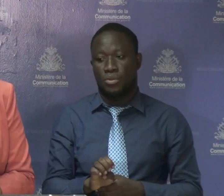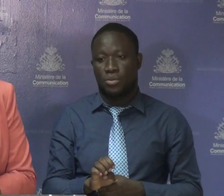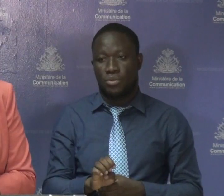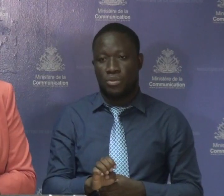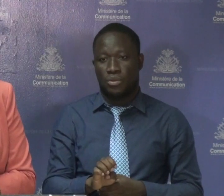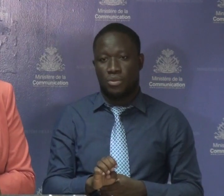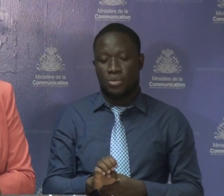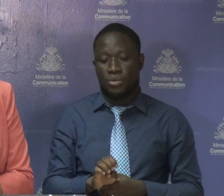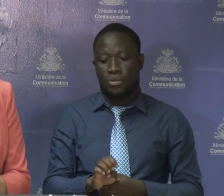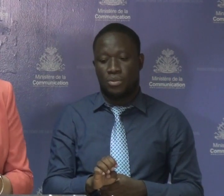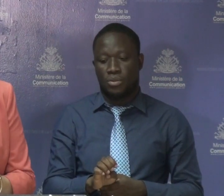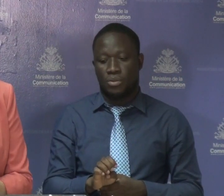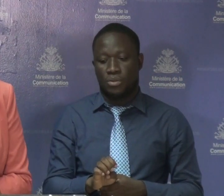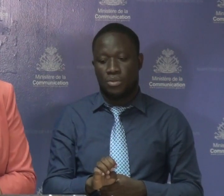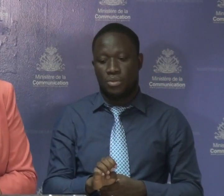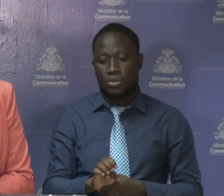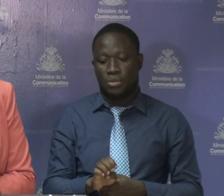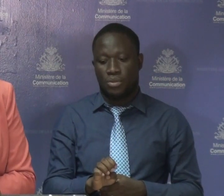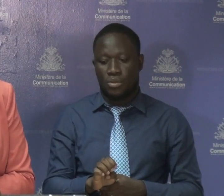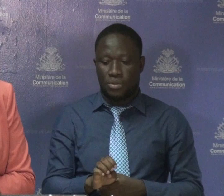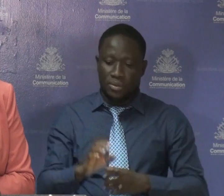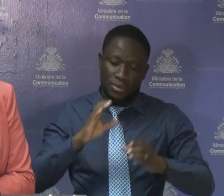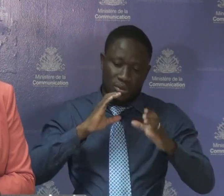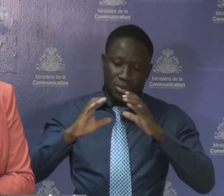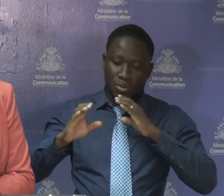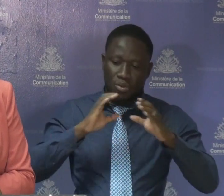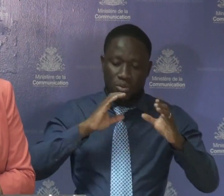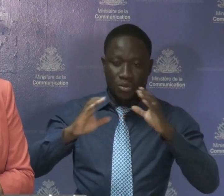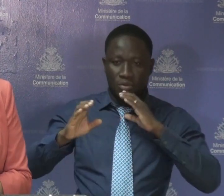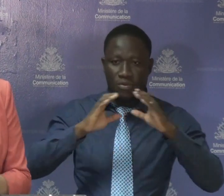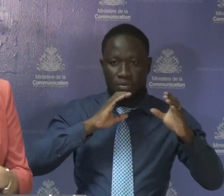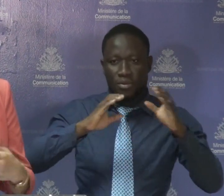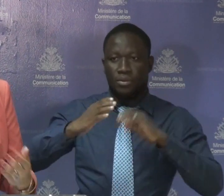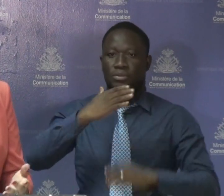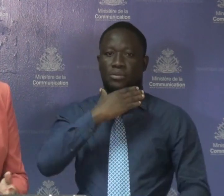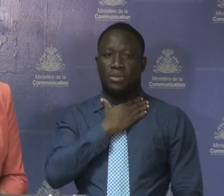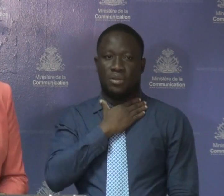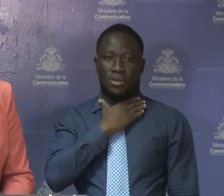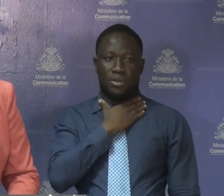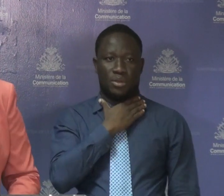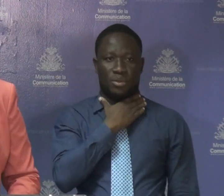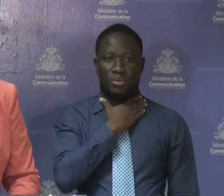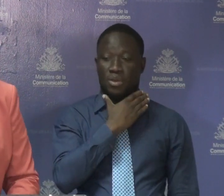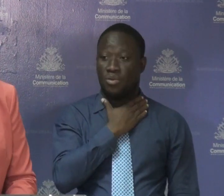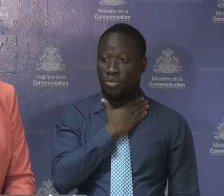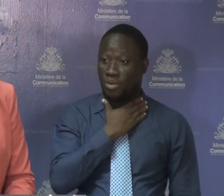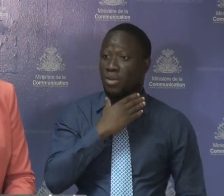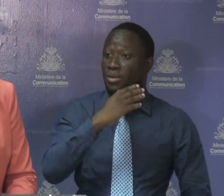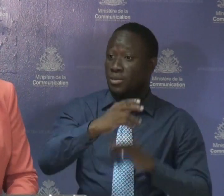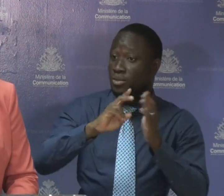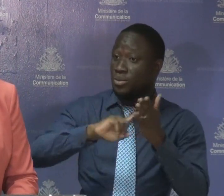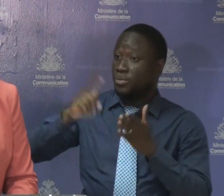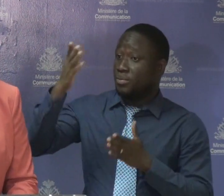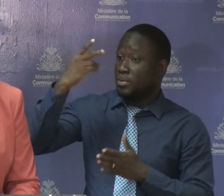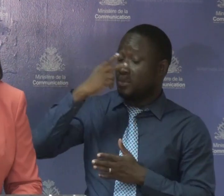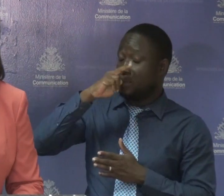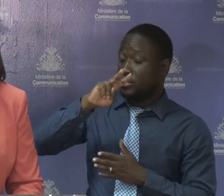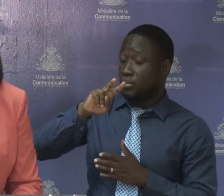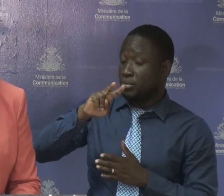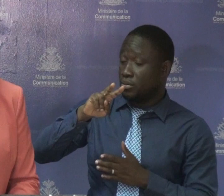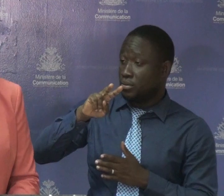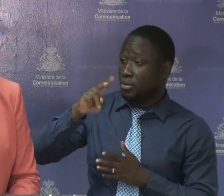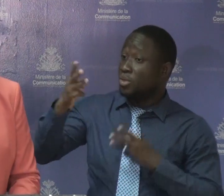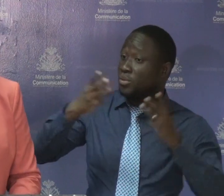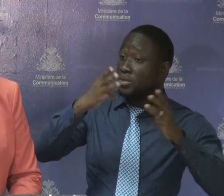DGI, et pardon, excusez-moi, la conférence internationale des barreaux. Et puis là, Kounia, récemment, semaine dernière, nous avons vu que